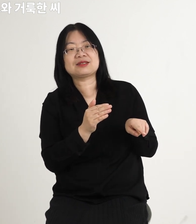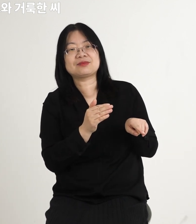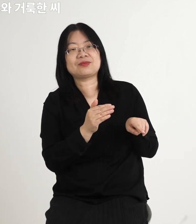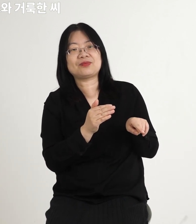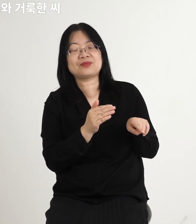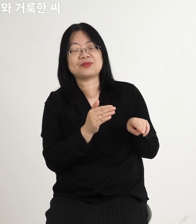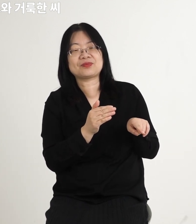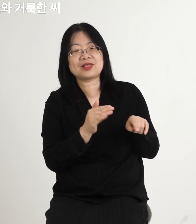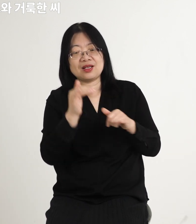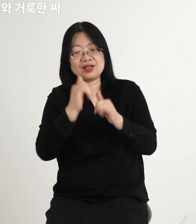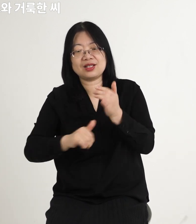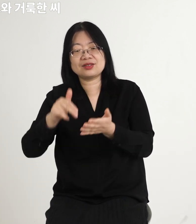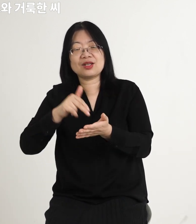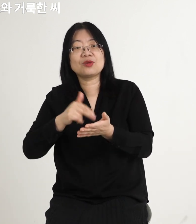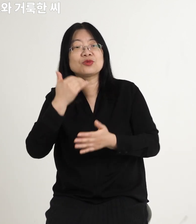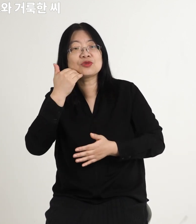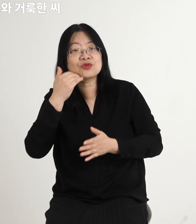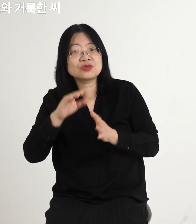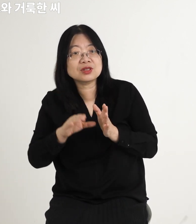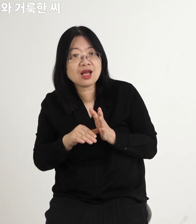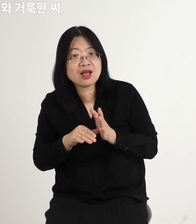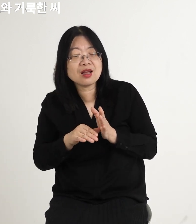현실적으로는 역사의 맥락에서는 어느 왕 때?